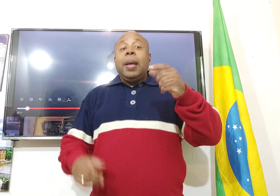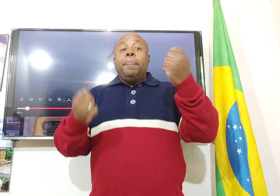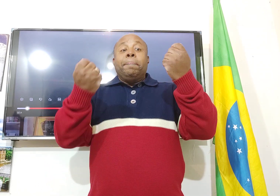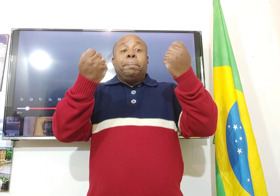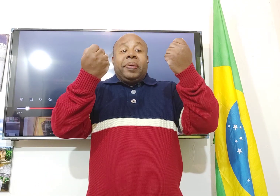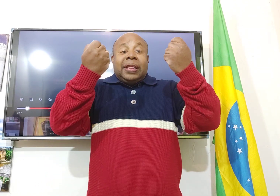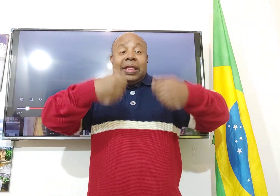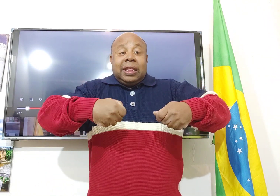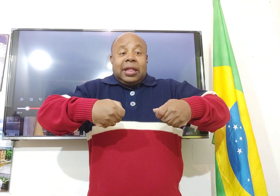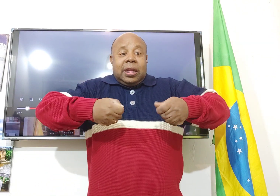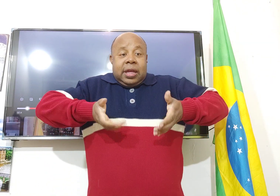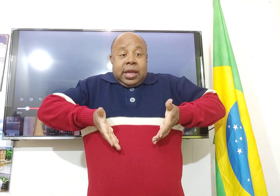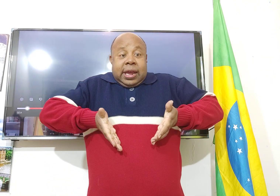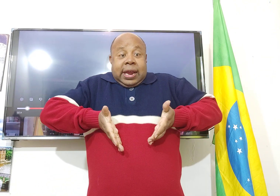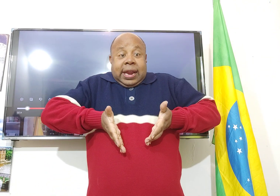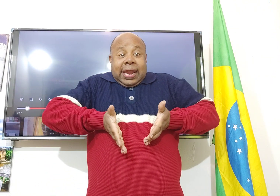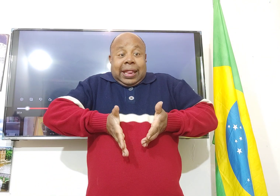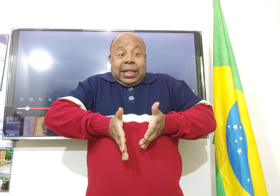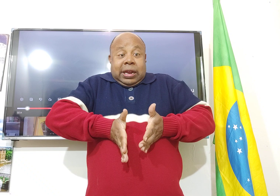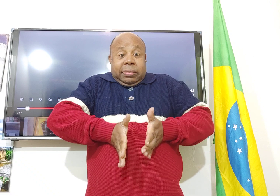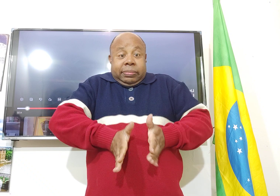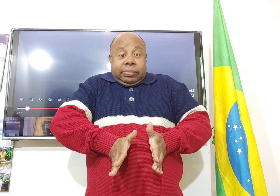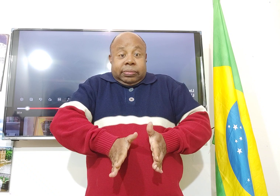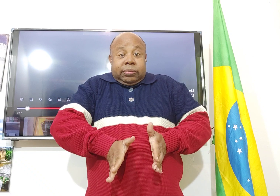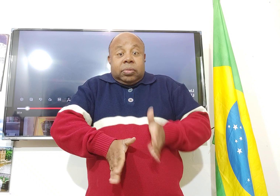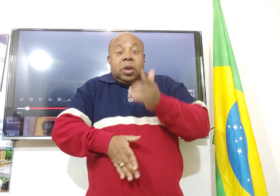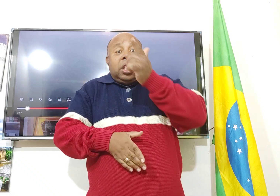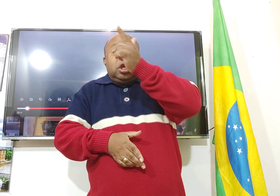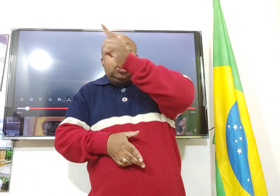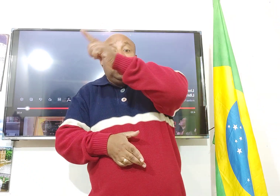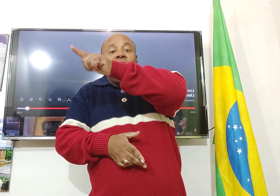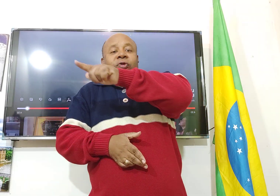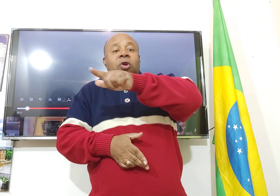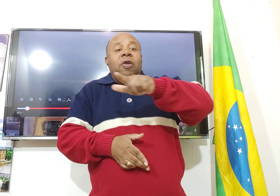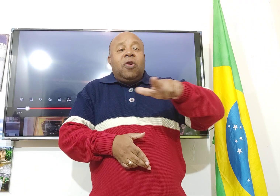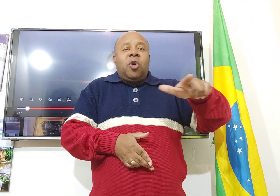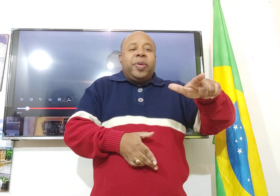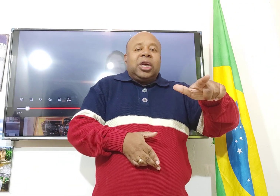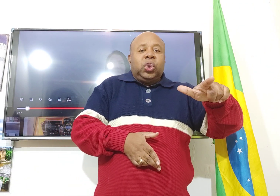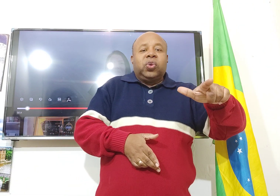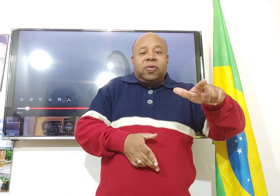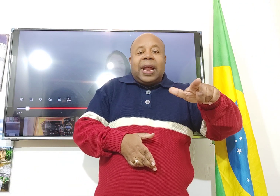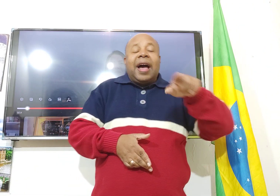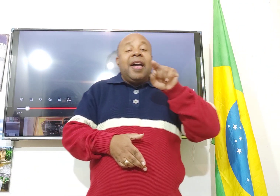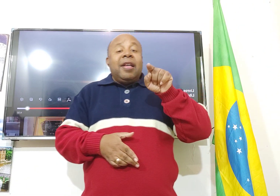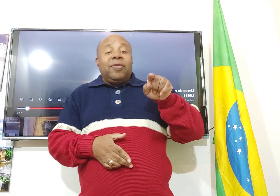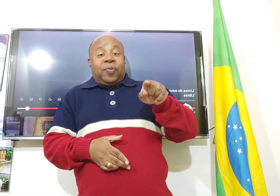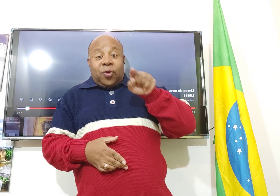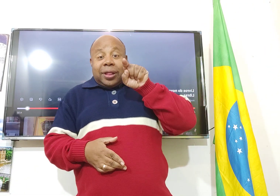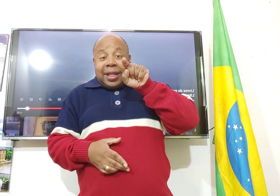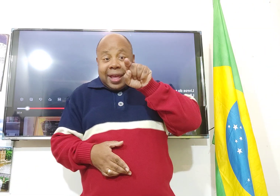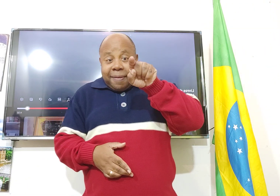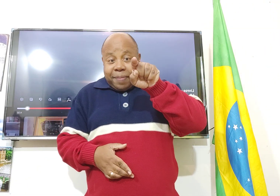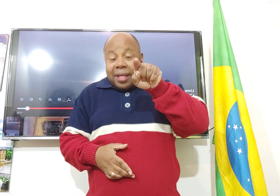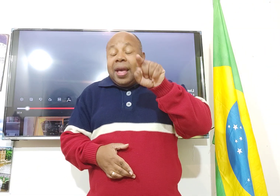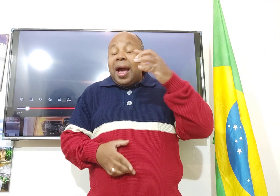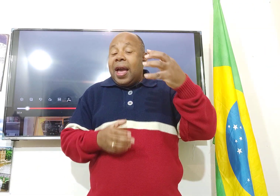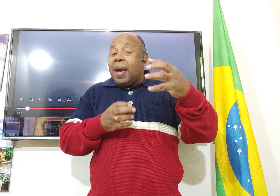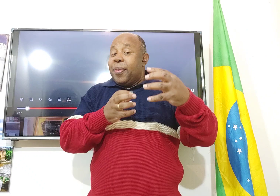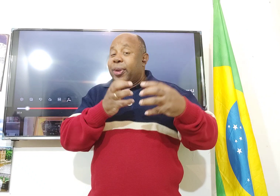Você precisa nascer de novo. Vamos copiar juntos? Vamos lá. Você, porque